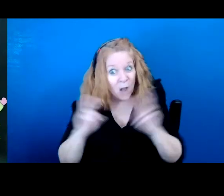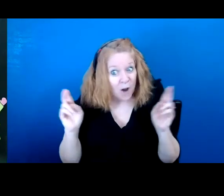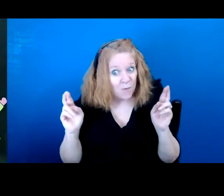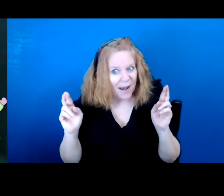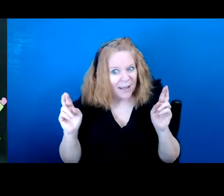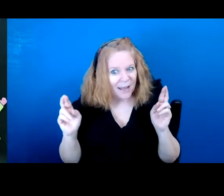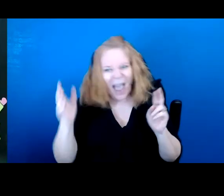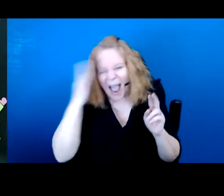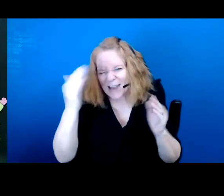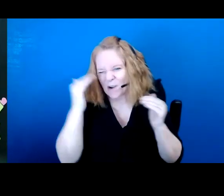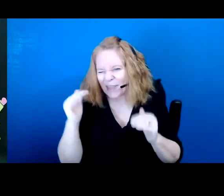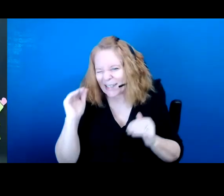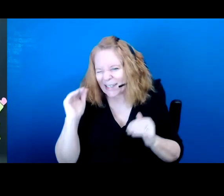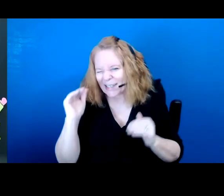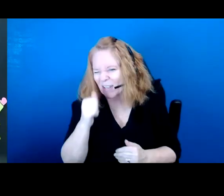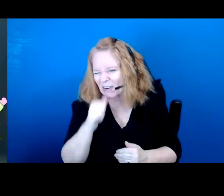estás listo